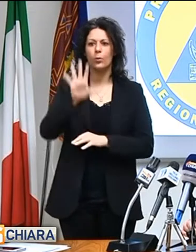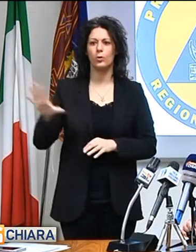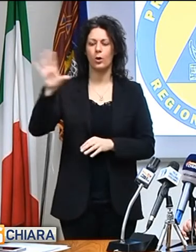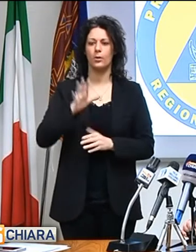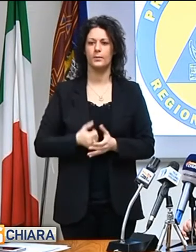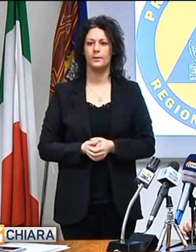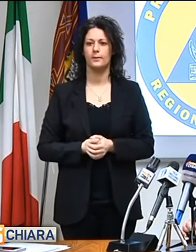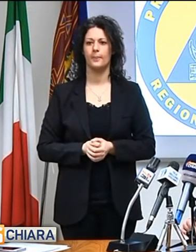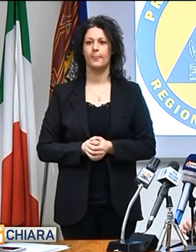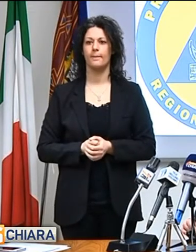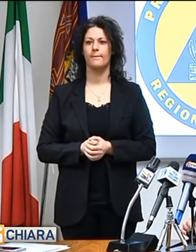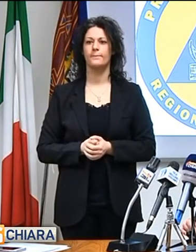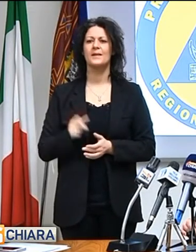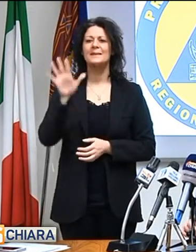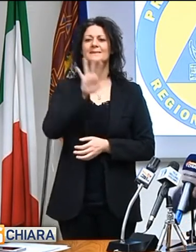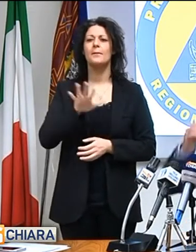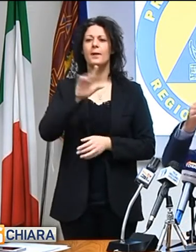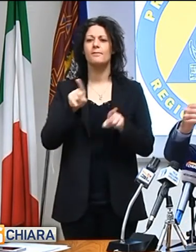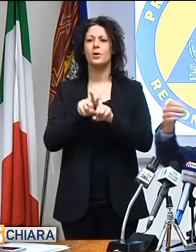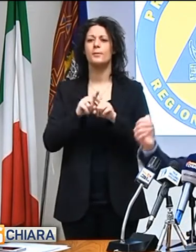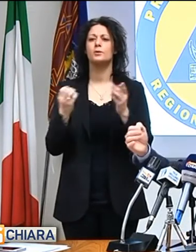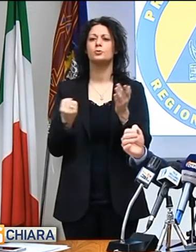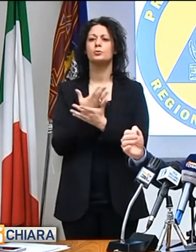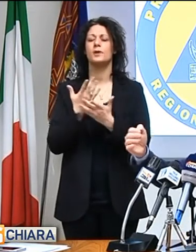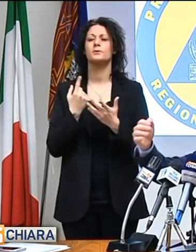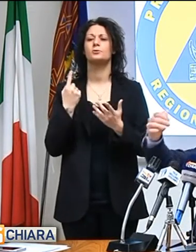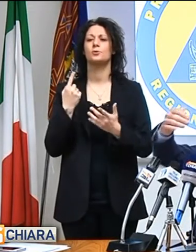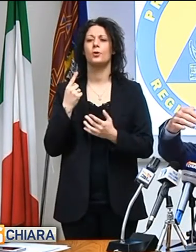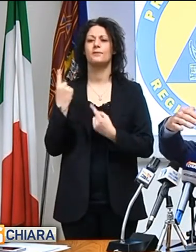vedere replicata la vicenda dell'immigrazione.